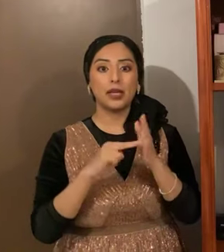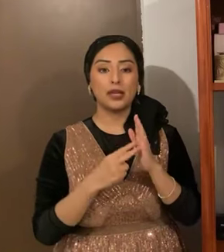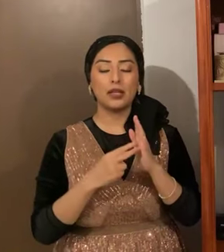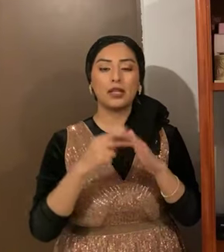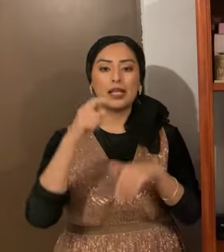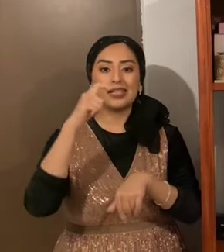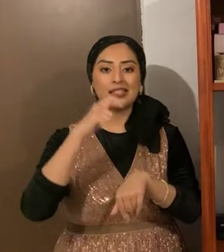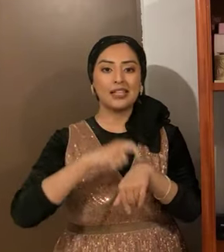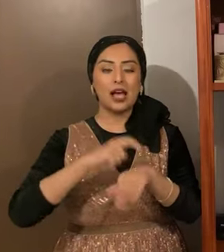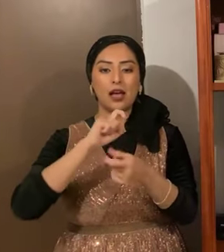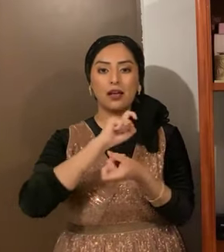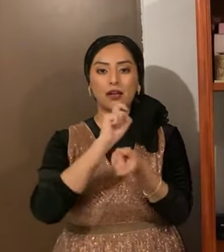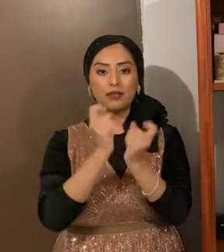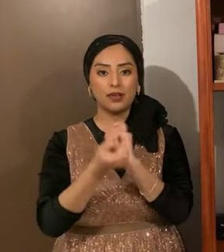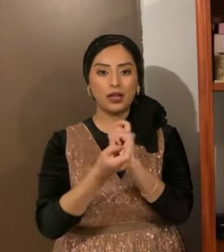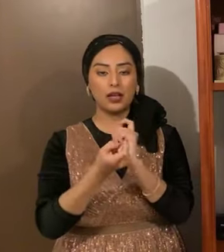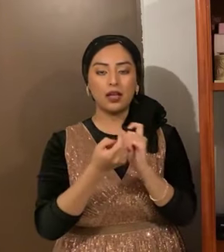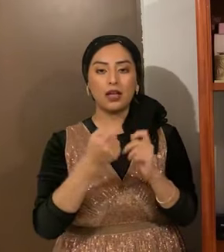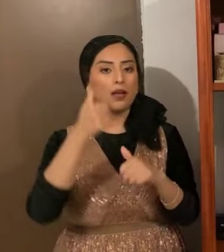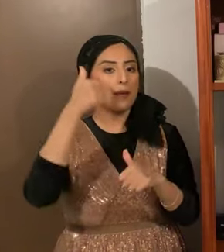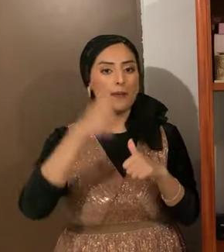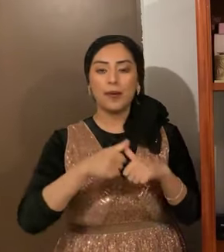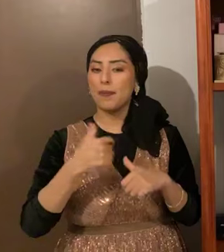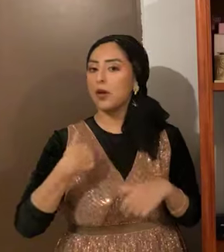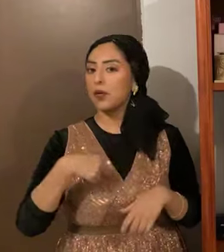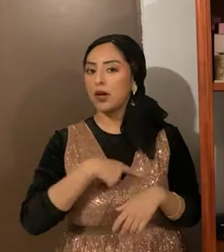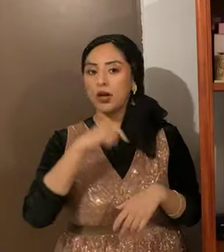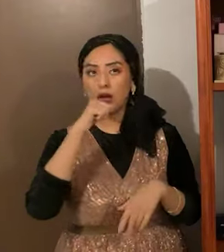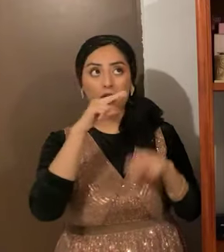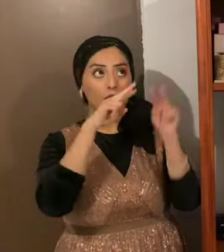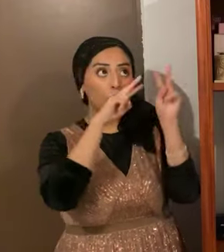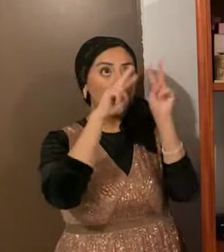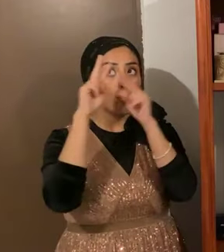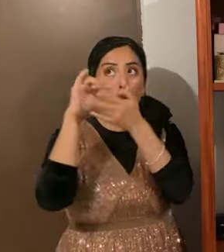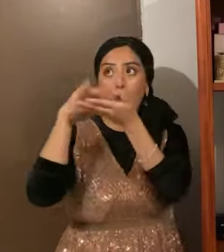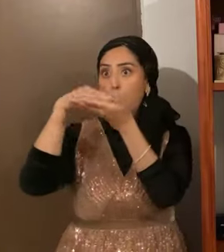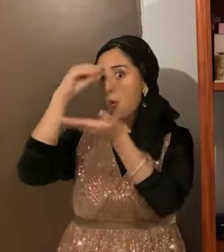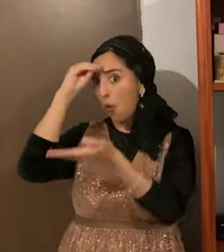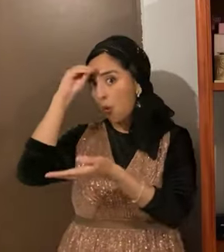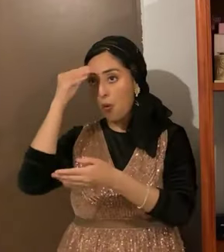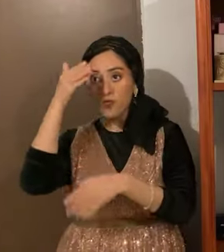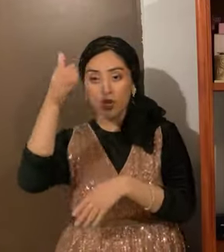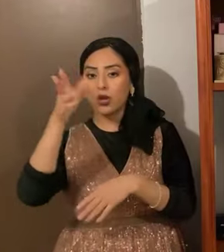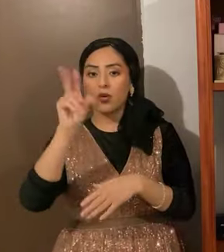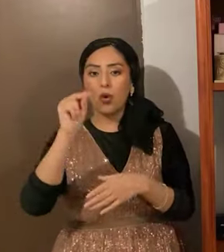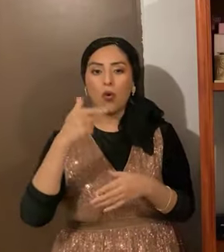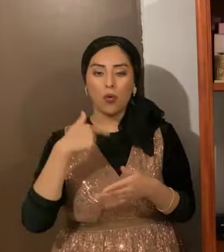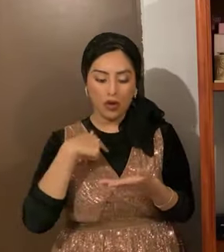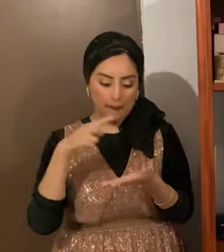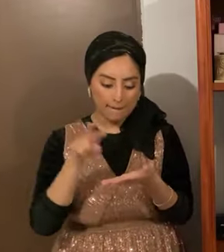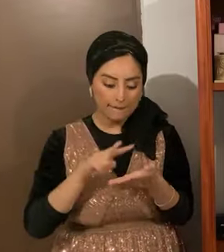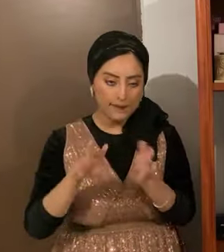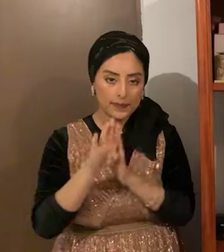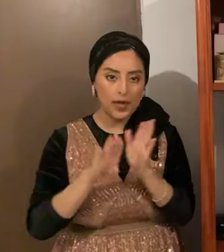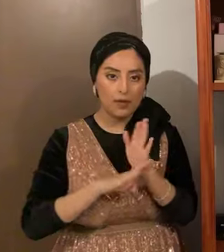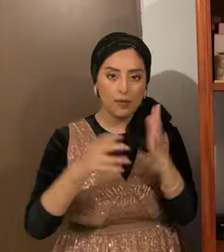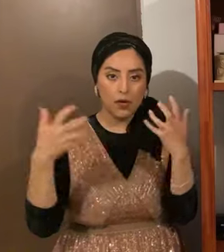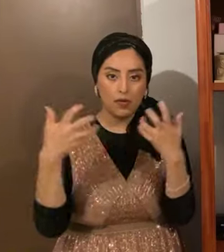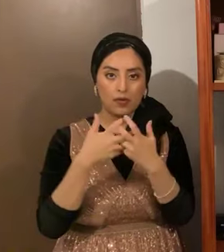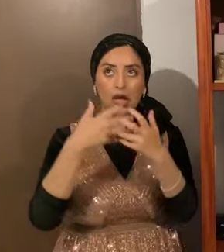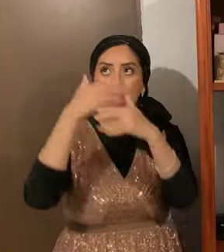cambio de tiempo. No es astrología. No es cábala, no, Es que por eso quise darles datos